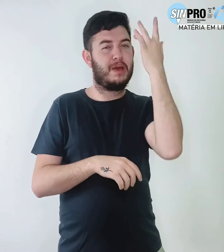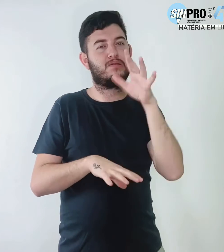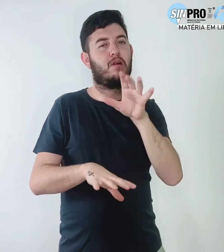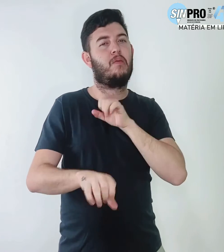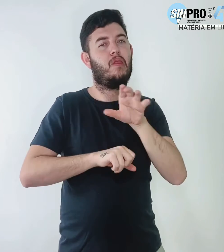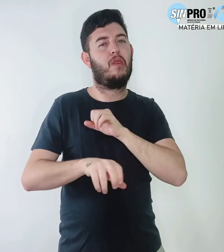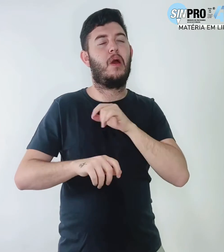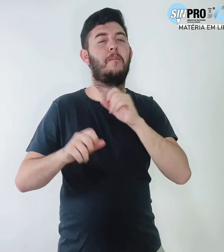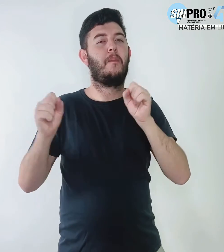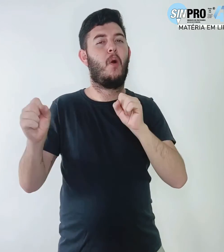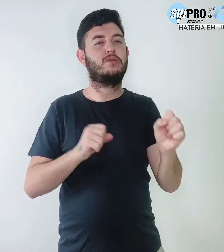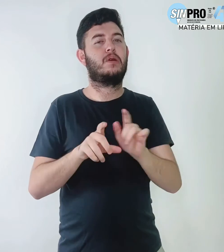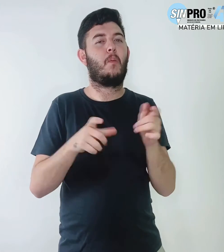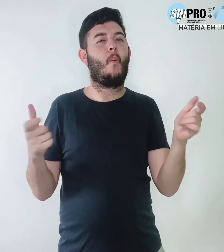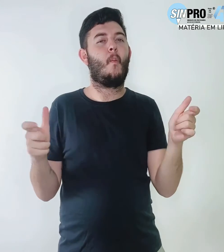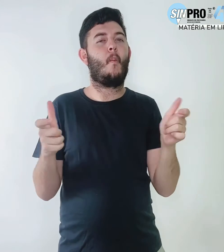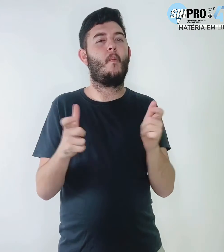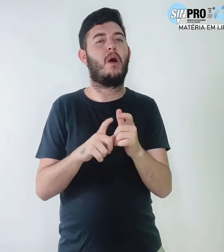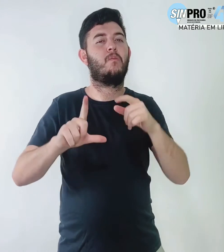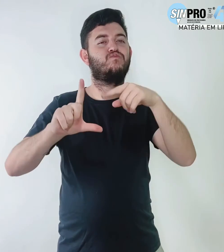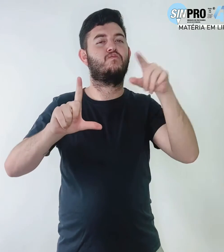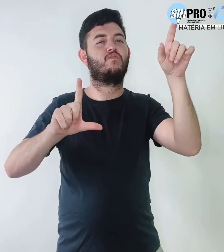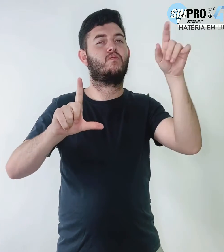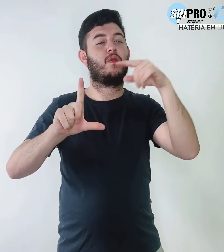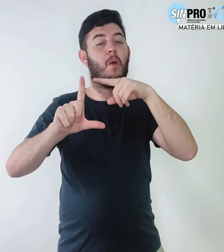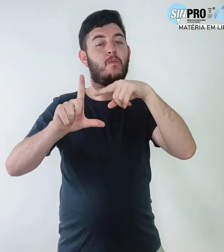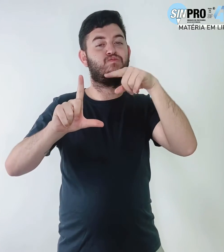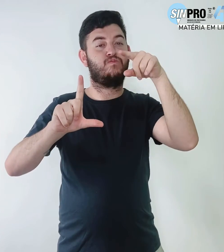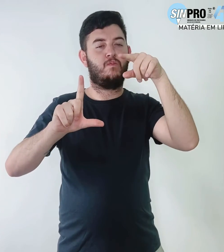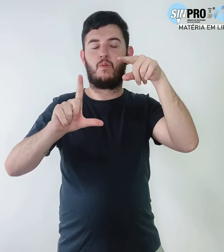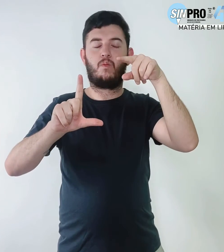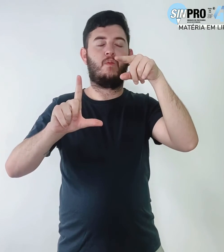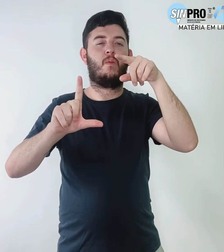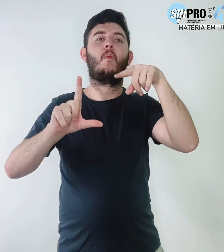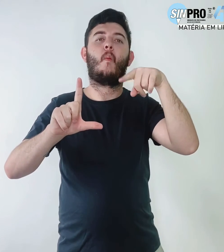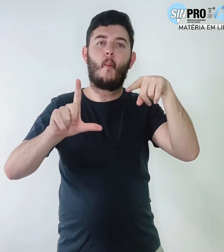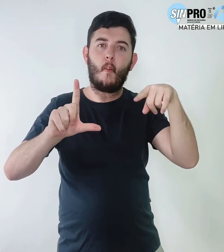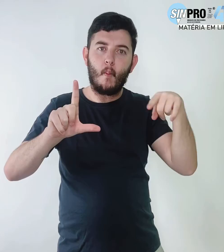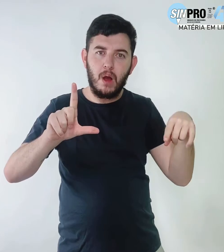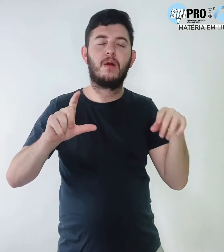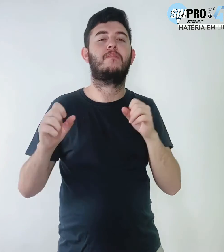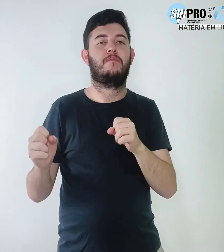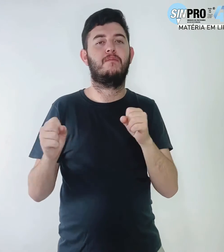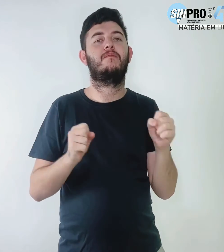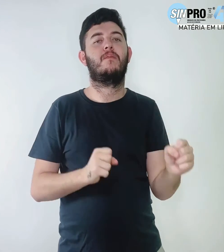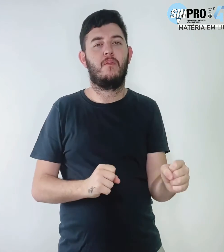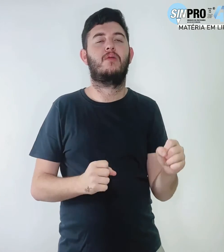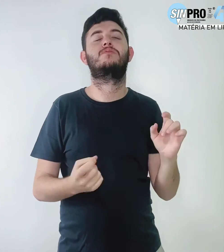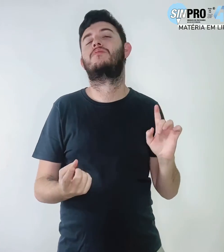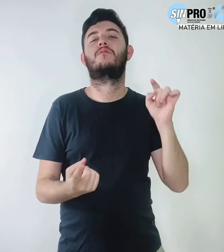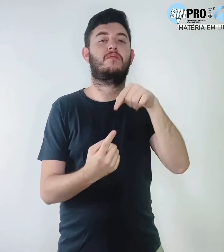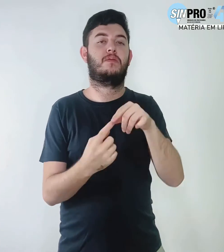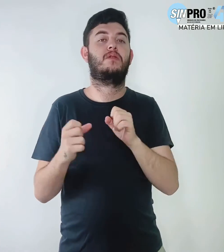casos, fazermos com que essa redução seja sustentável e possa, gradativamente, ir